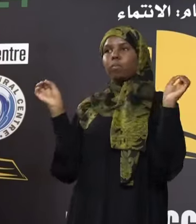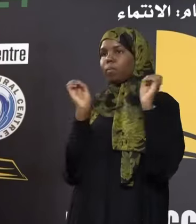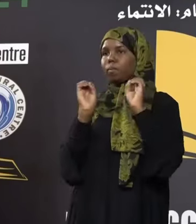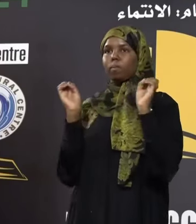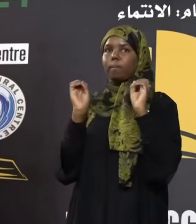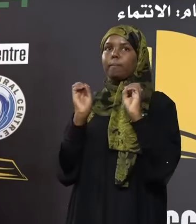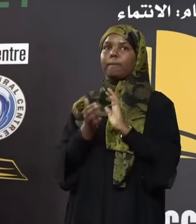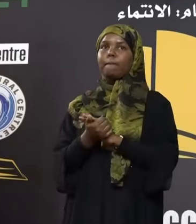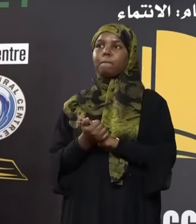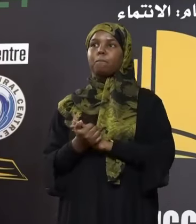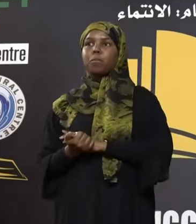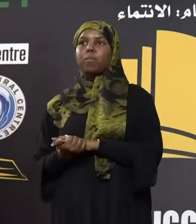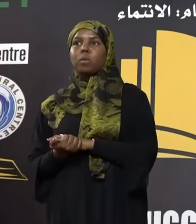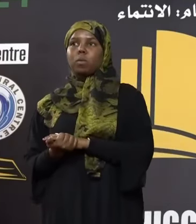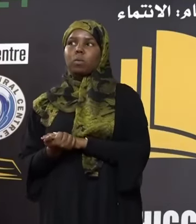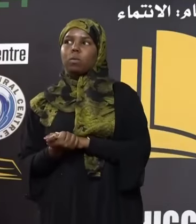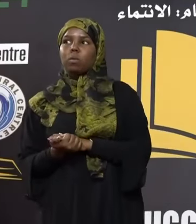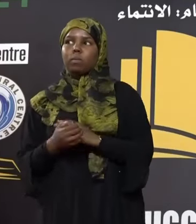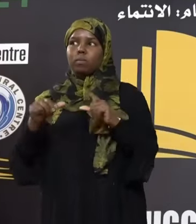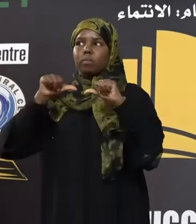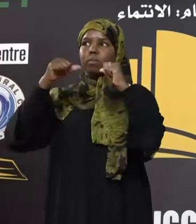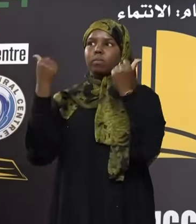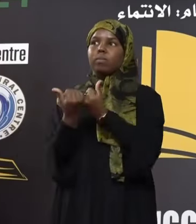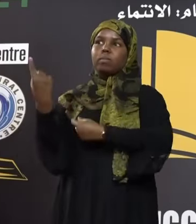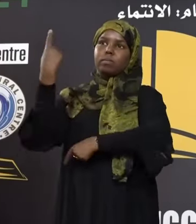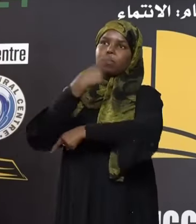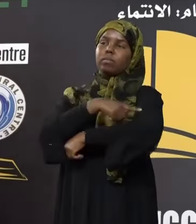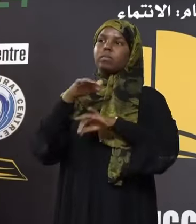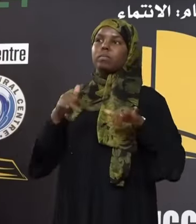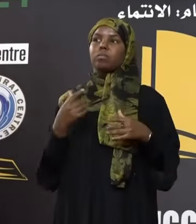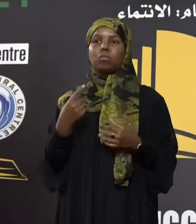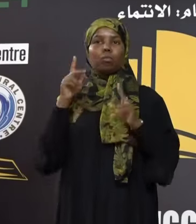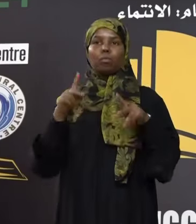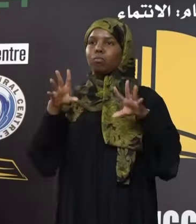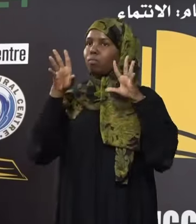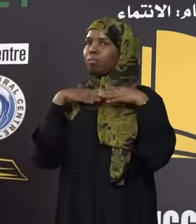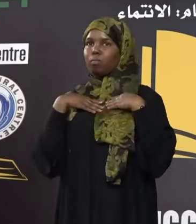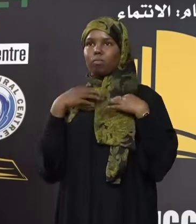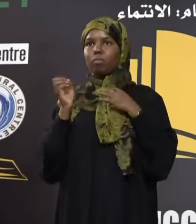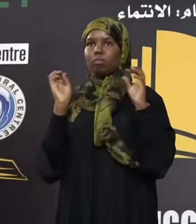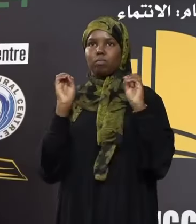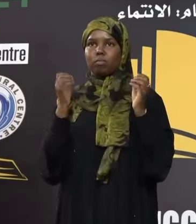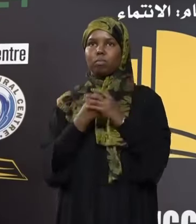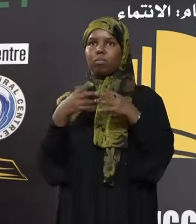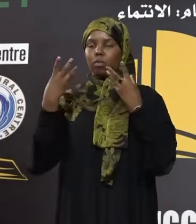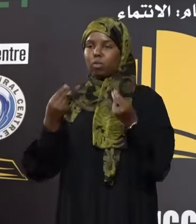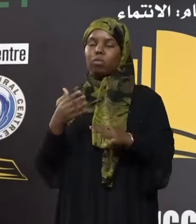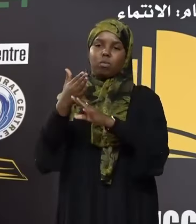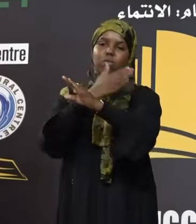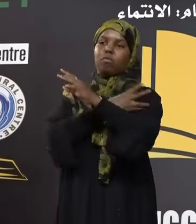leh xusbiyada maanta joogana intaa in lagni qaadan kara ma leh khasaarahaanu hore u soo